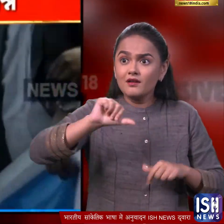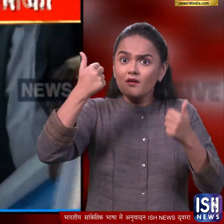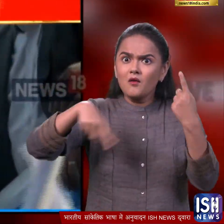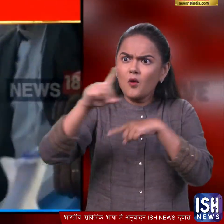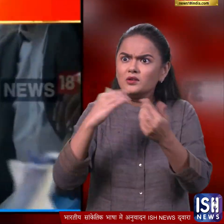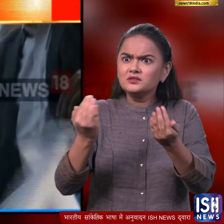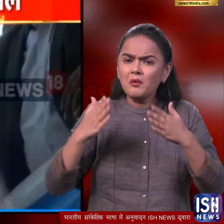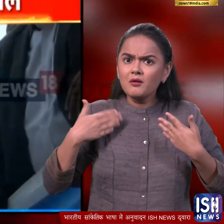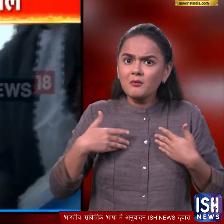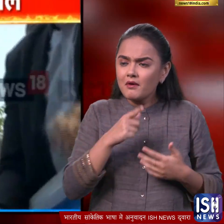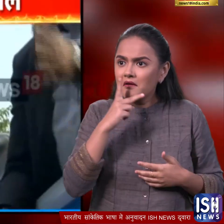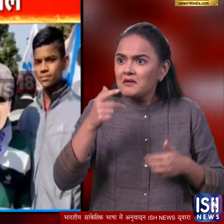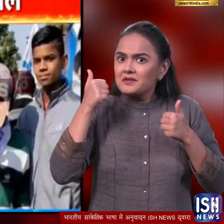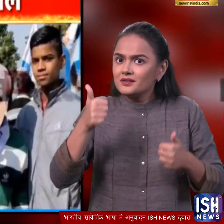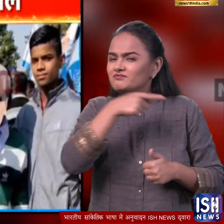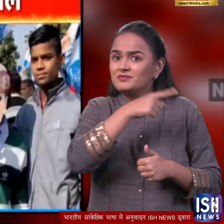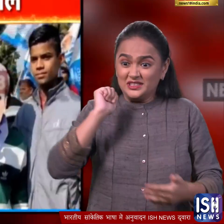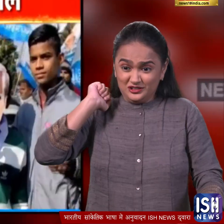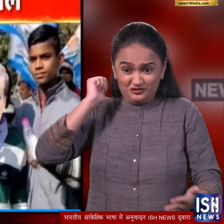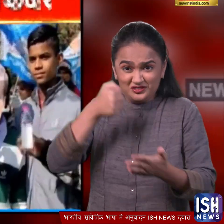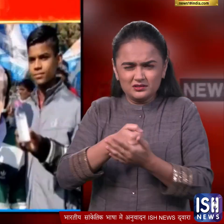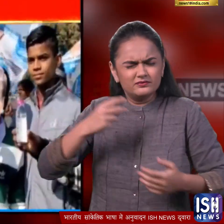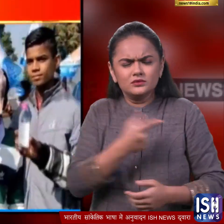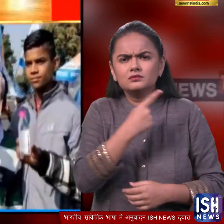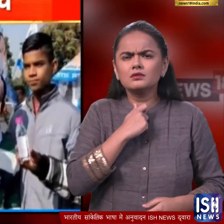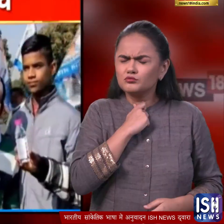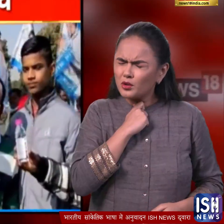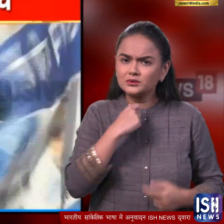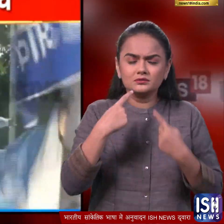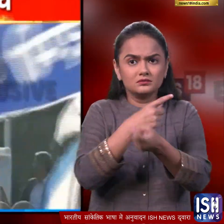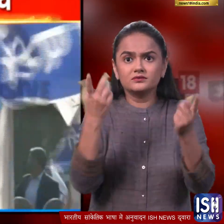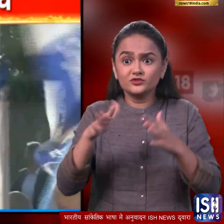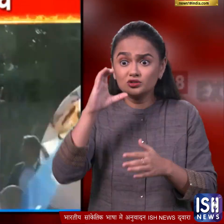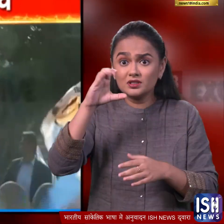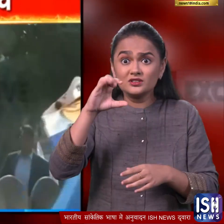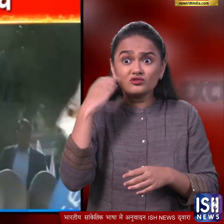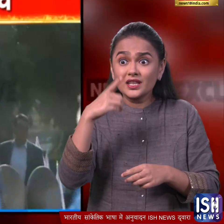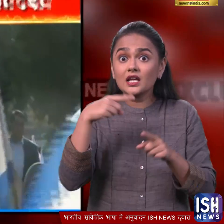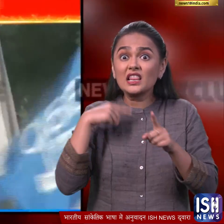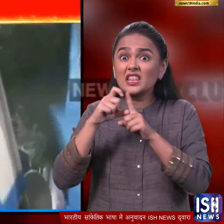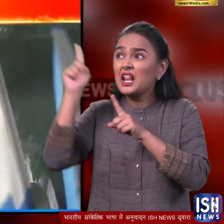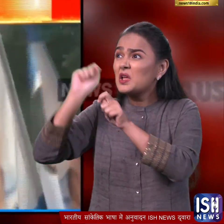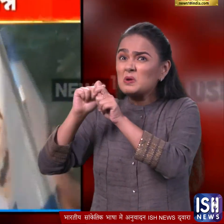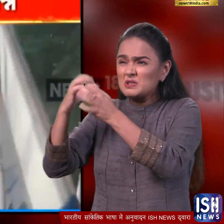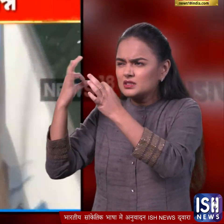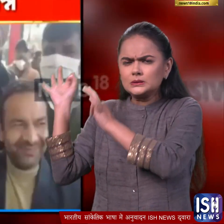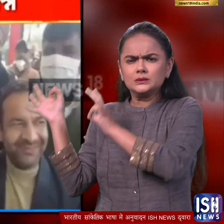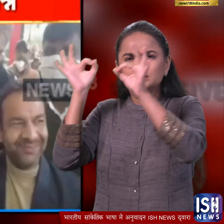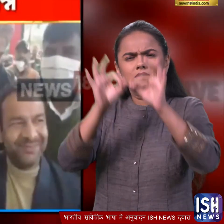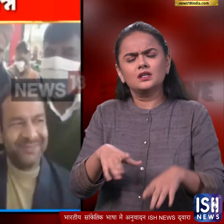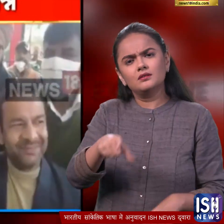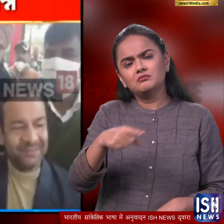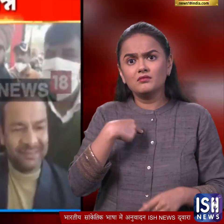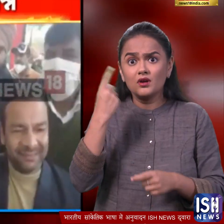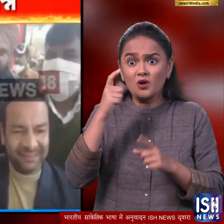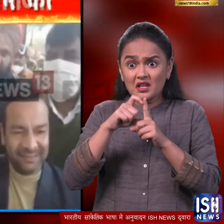केजरीवाल भी इस जीत की अहमियत को समझ रहे हैं, तभी उन्होंने वहां पहुंचते ही लोगों से वादा कर दिया कि वो चंडीगढ़ में भी दिल्ली जैसा काम करेंगे। जैसे